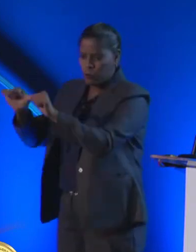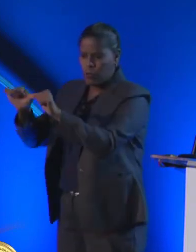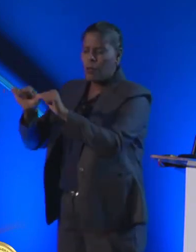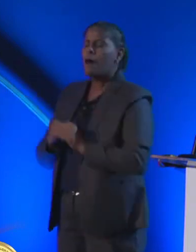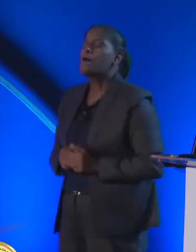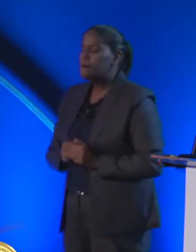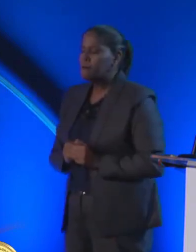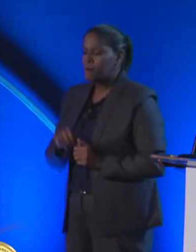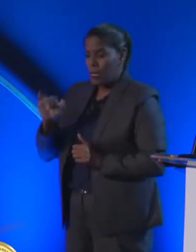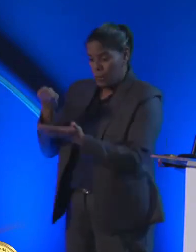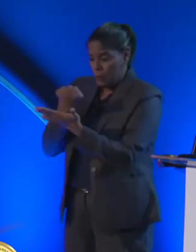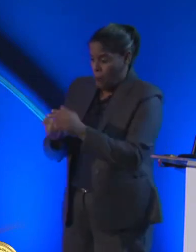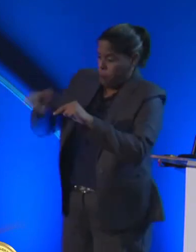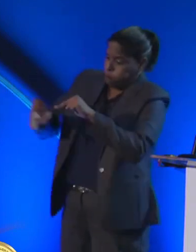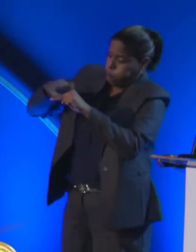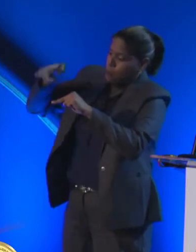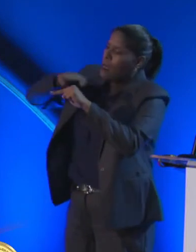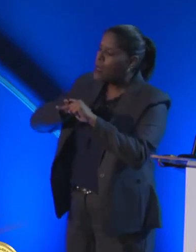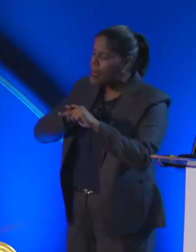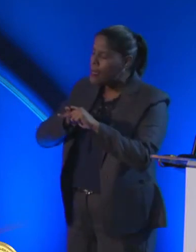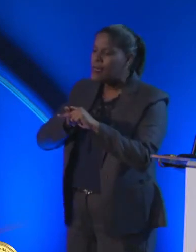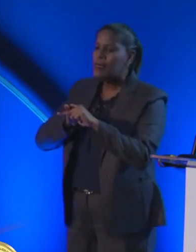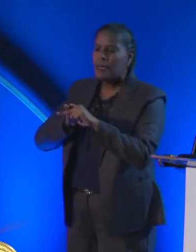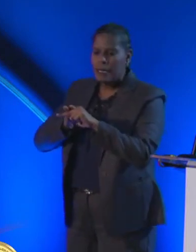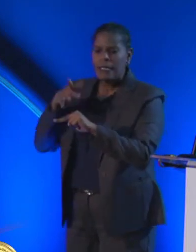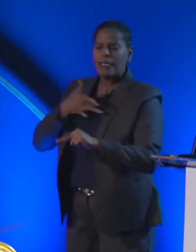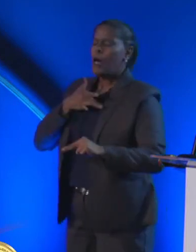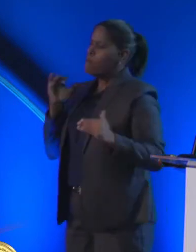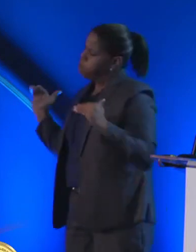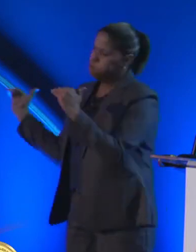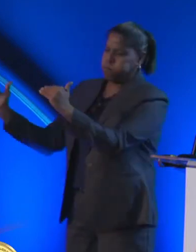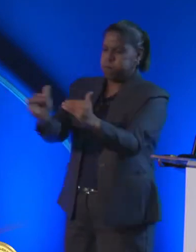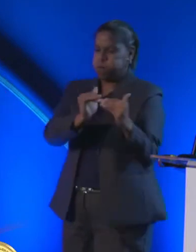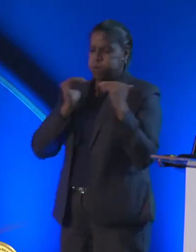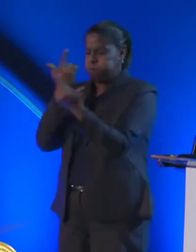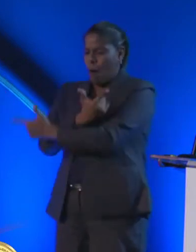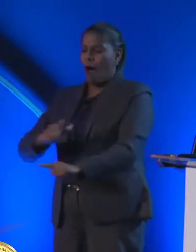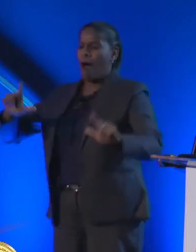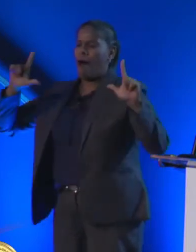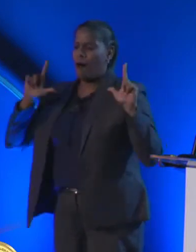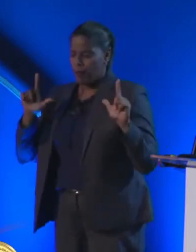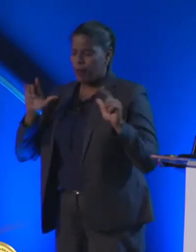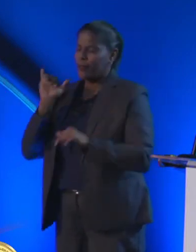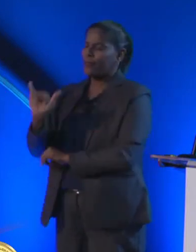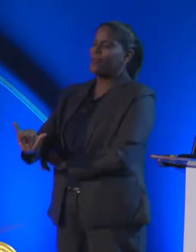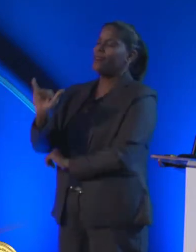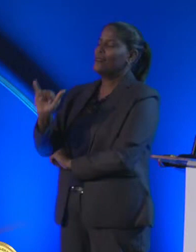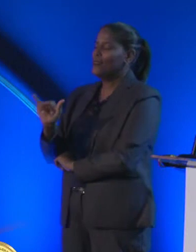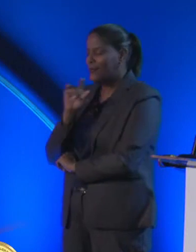crecimiento económico el sentido de la justicia y de la libertad han tenido